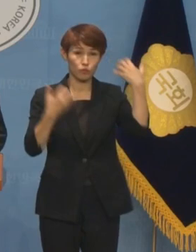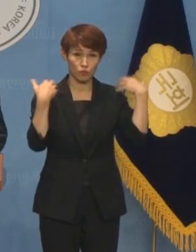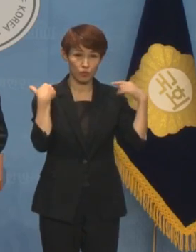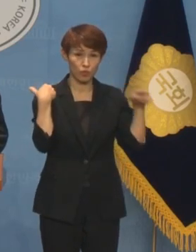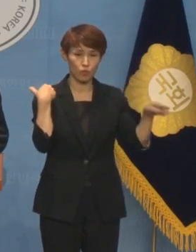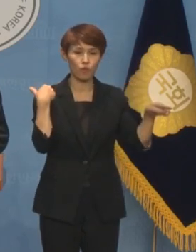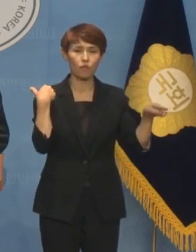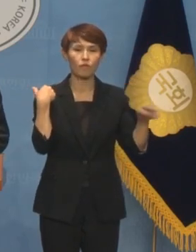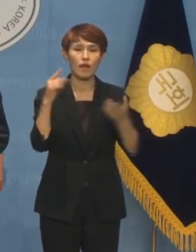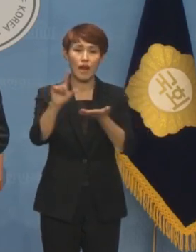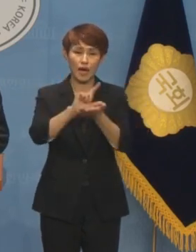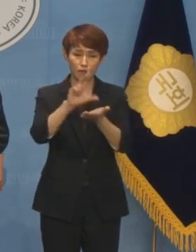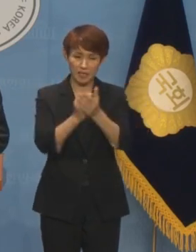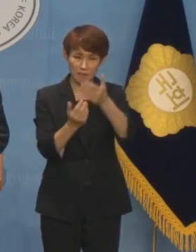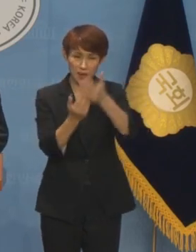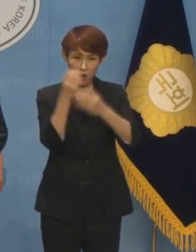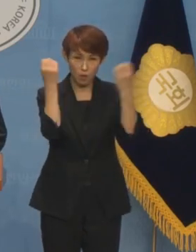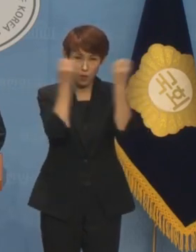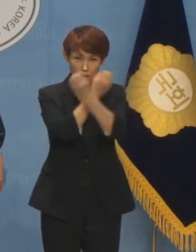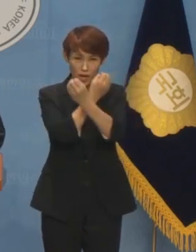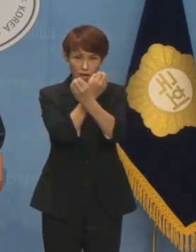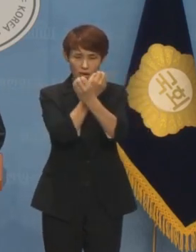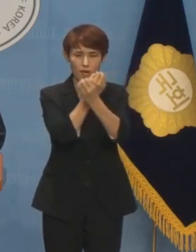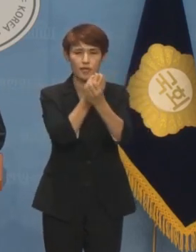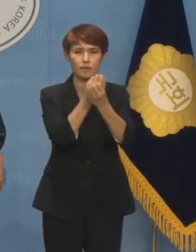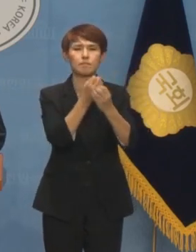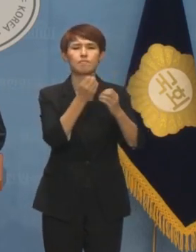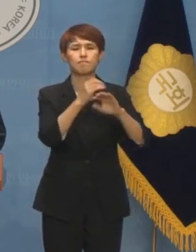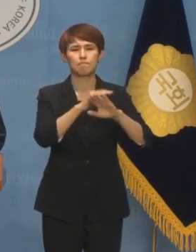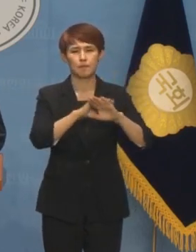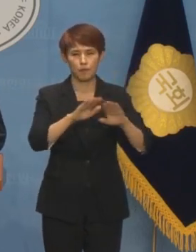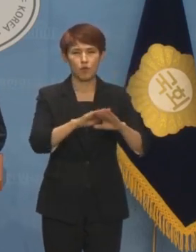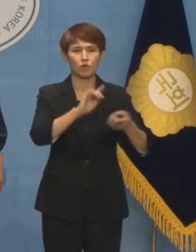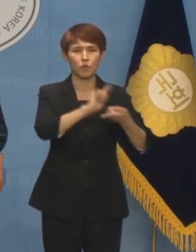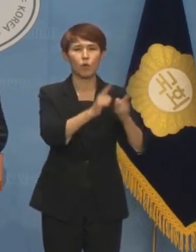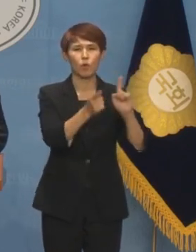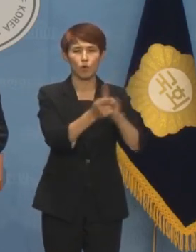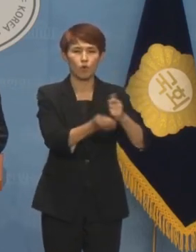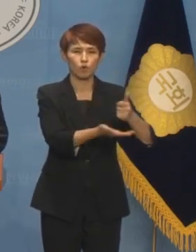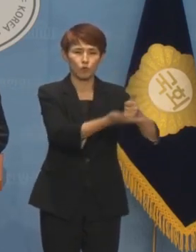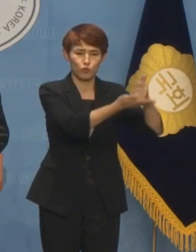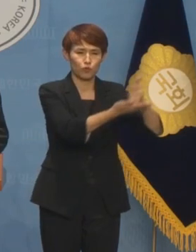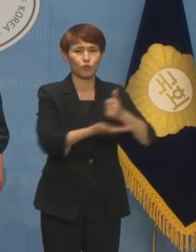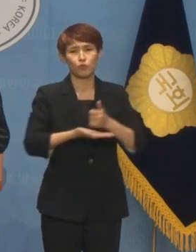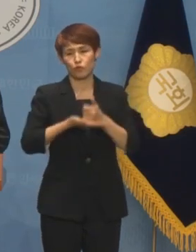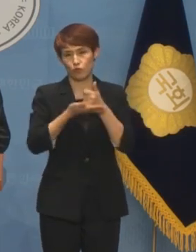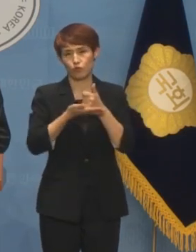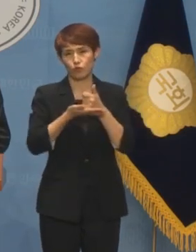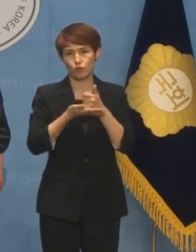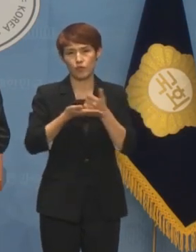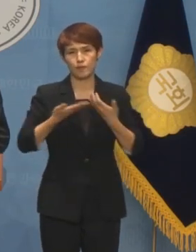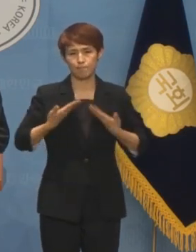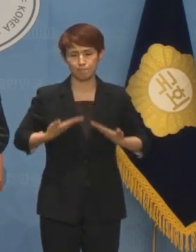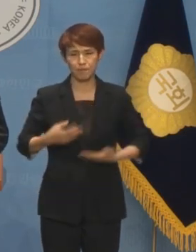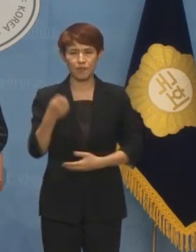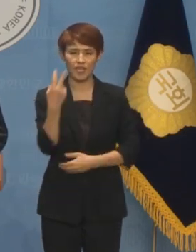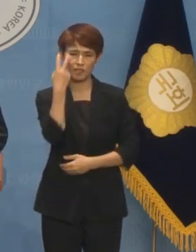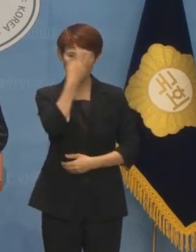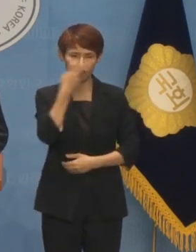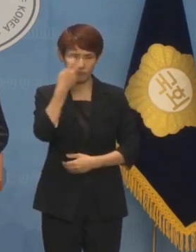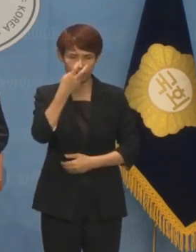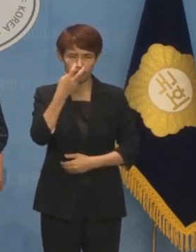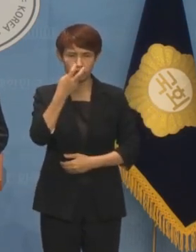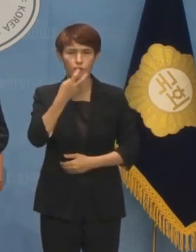야후 사태로 불거진 오해들을 불식시키고 상호 호혜, 존중에 입각해 신중하게 재검토해 줄